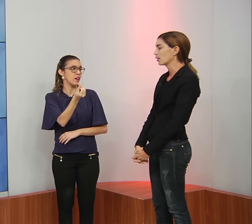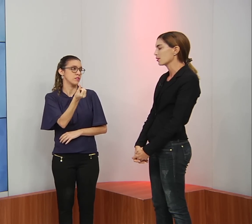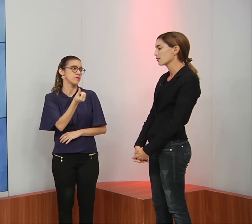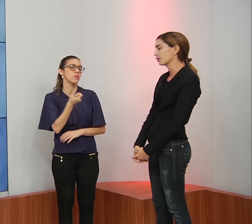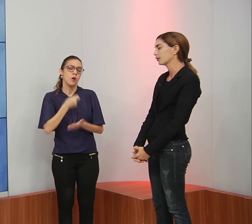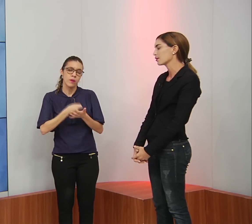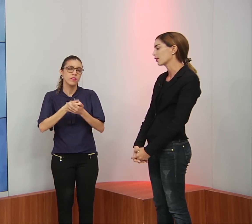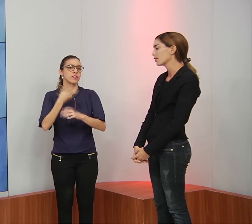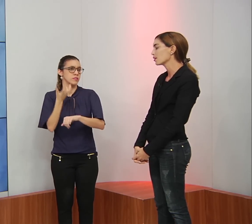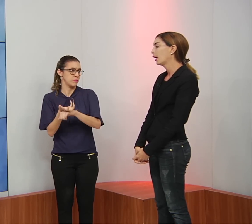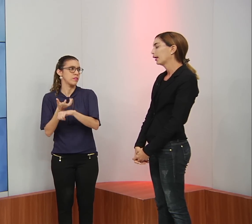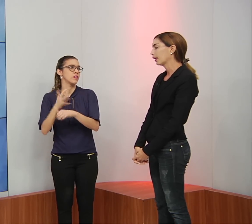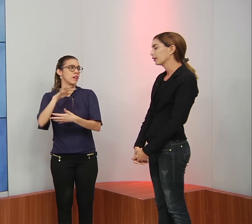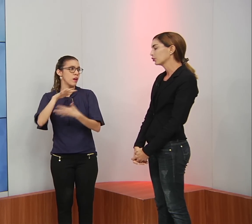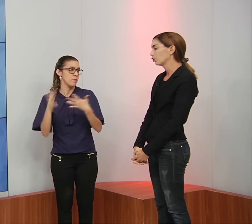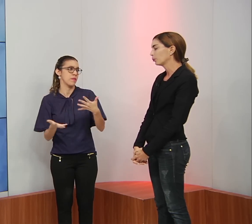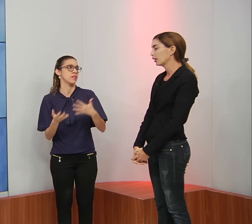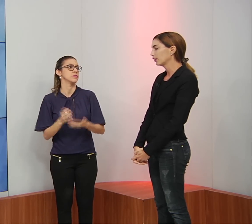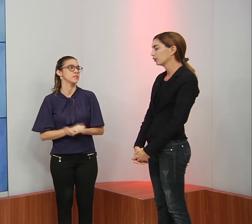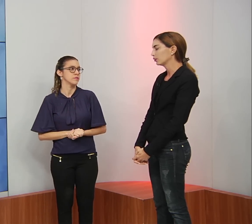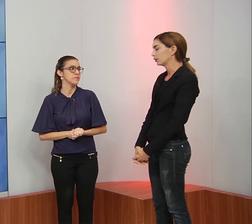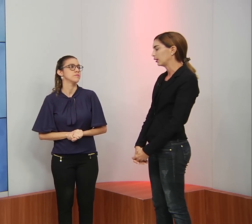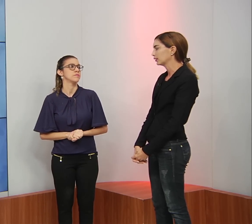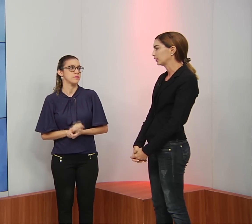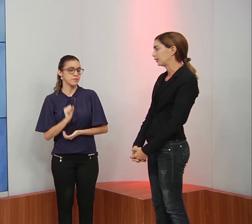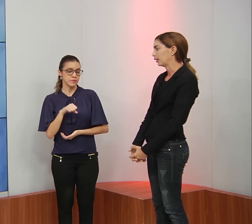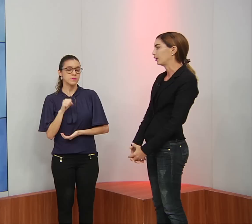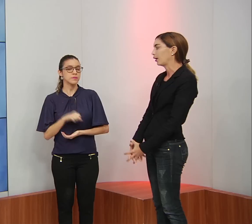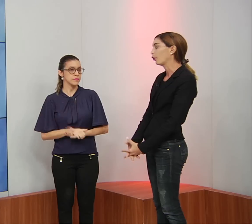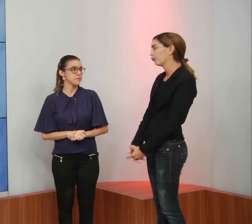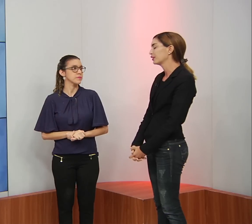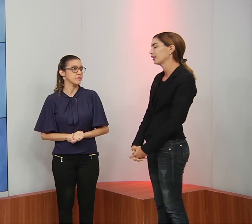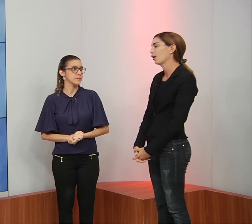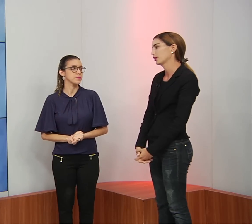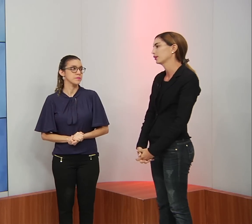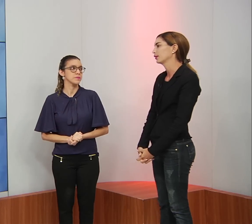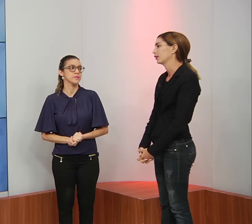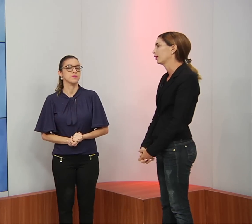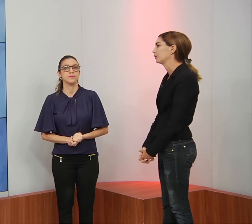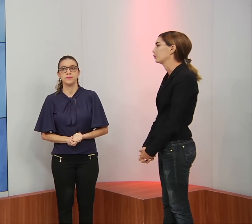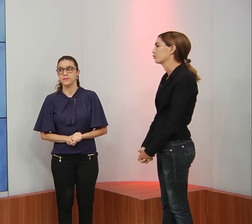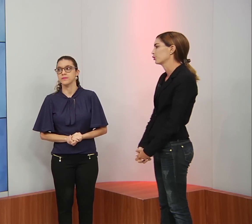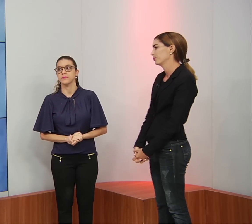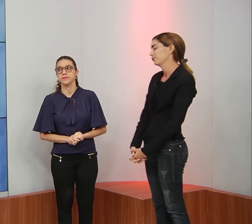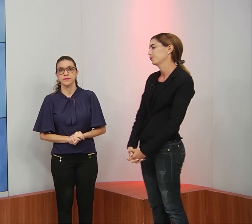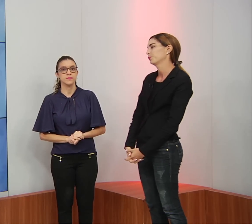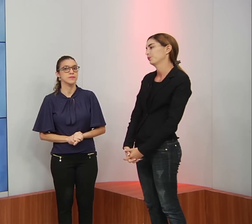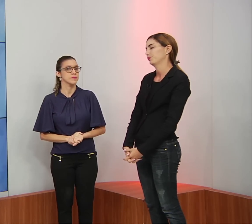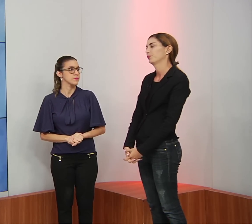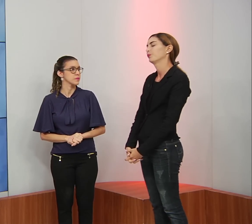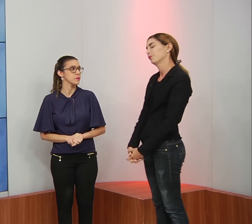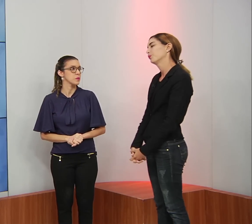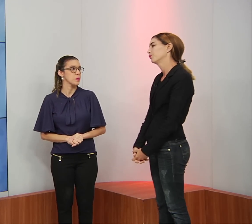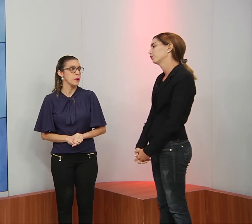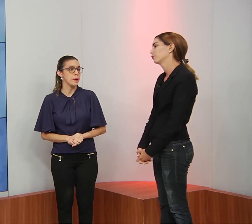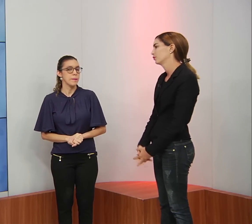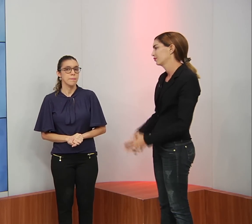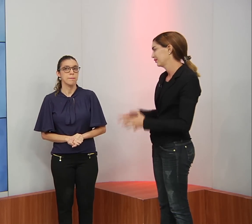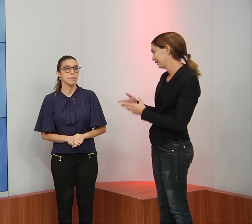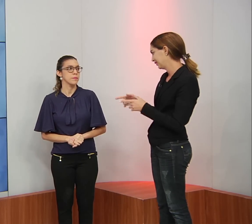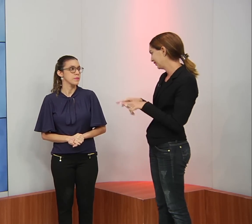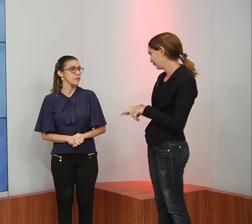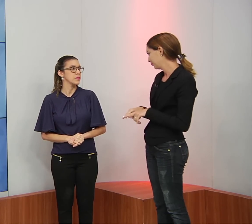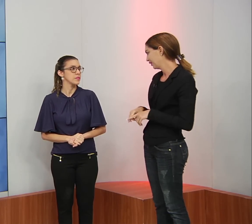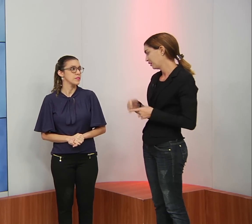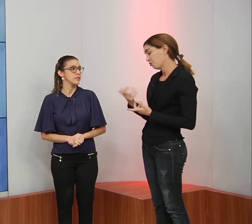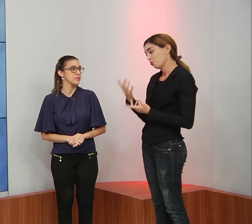10.436, que ela se torna obrigatória, né, assim, é oficial a Libras. Perfeito, perfeito. Não sei se a Dione também